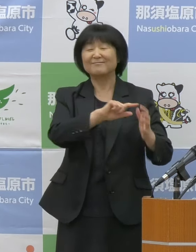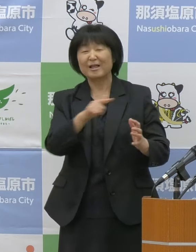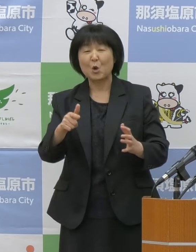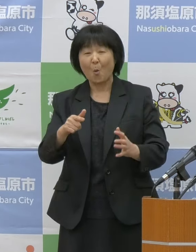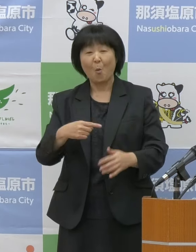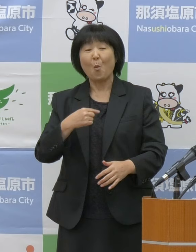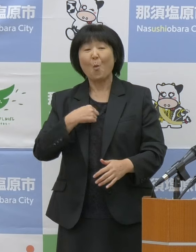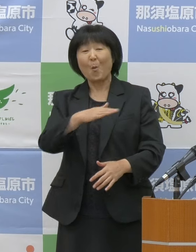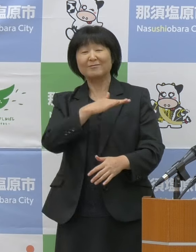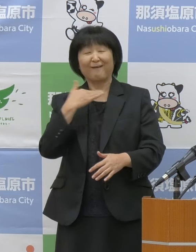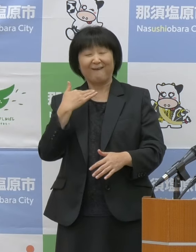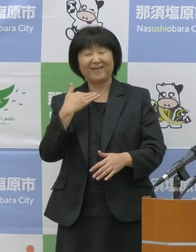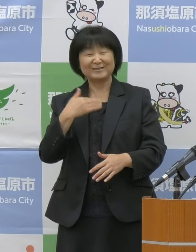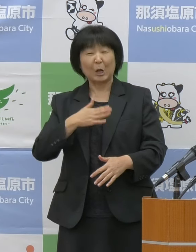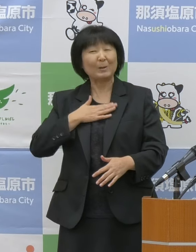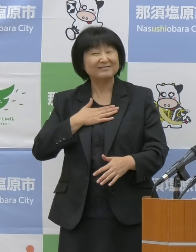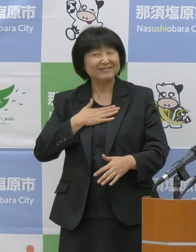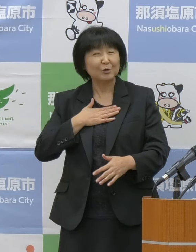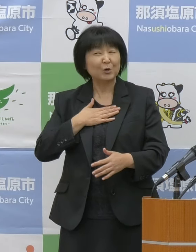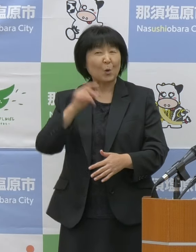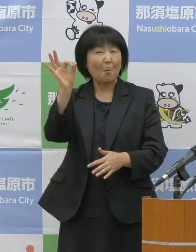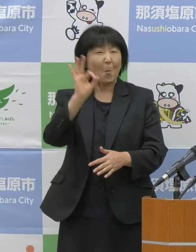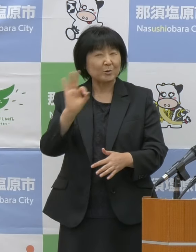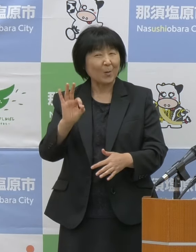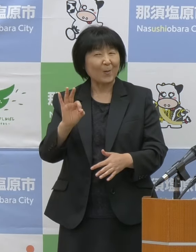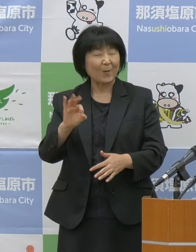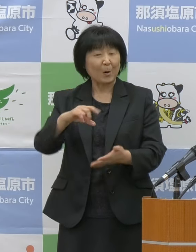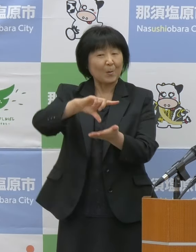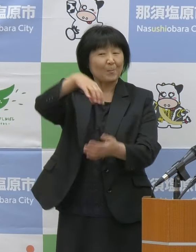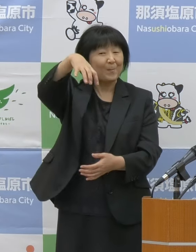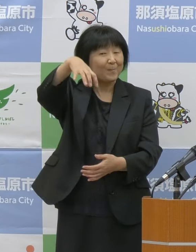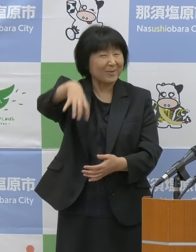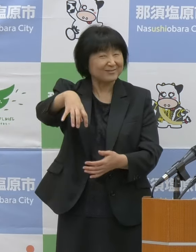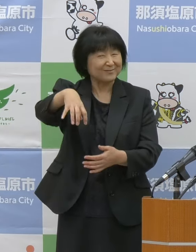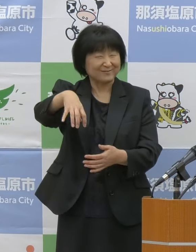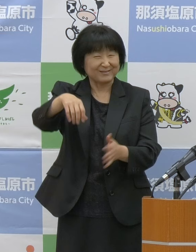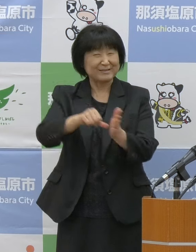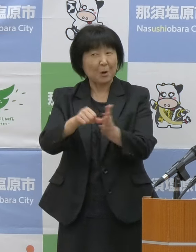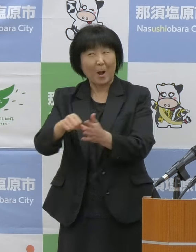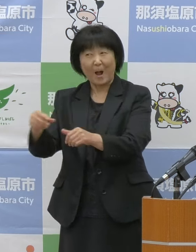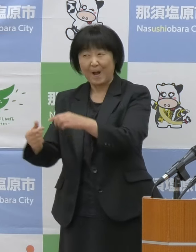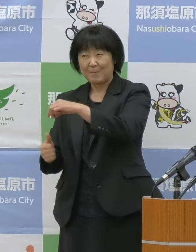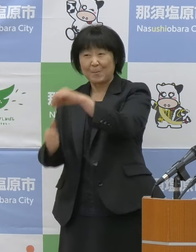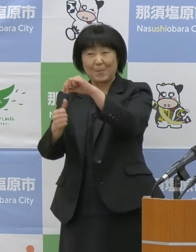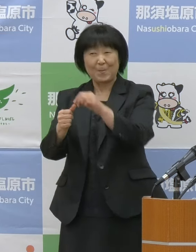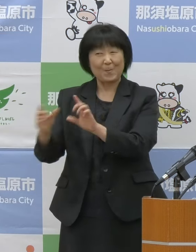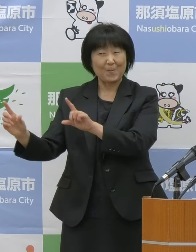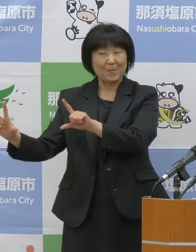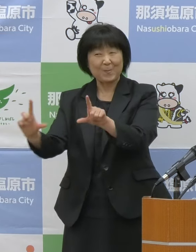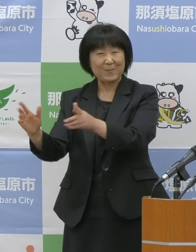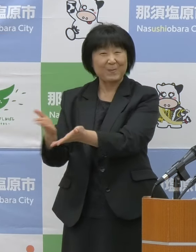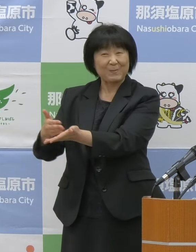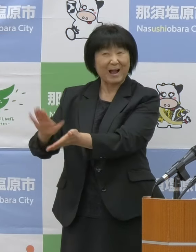馴染みの深いですね、ものや地名とかがですね、アナウンサーの方が取り上げていただいているので、ぜひ